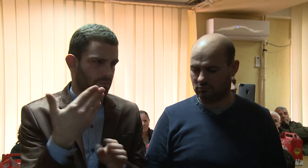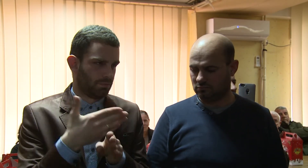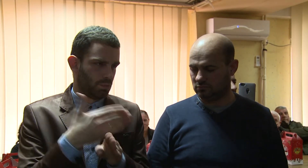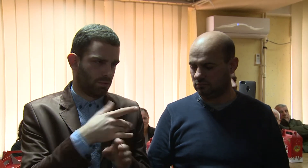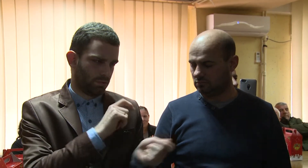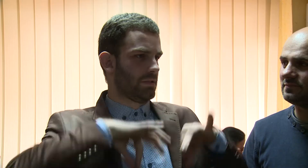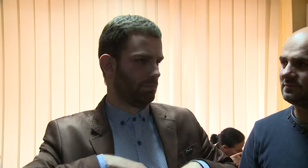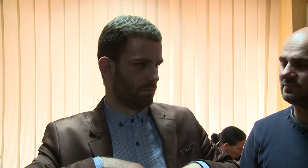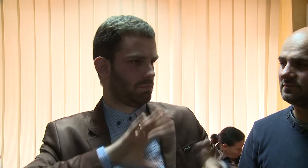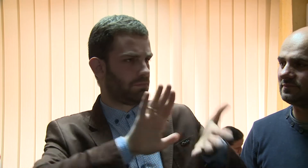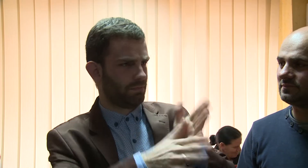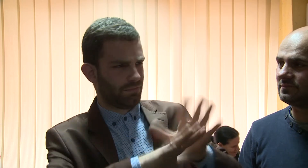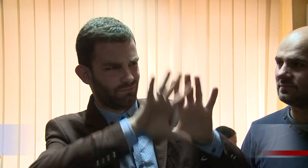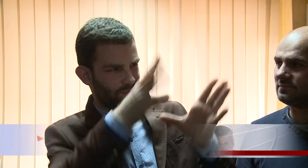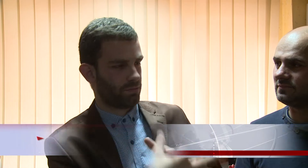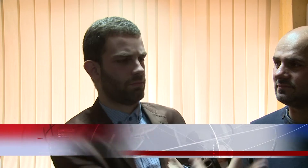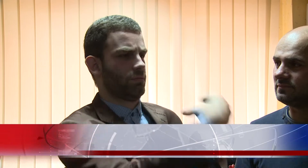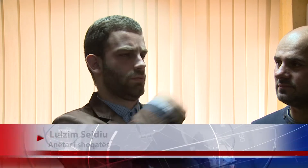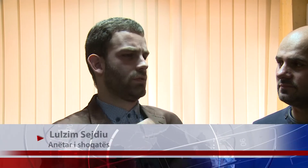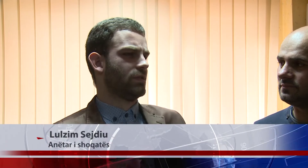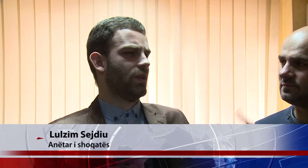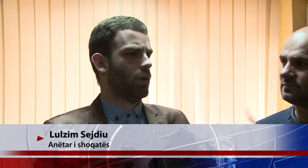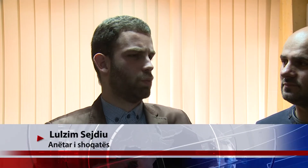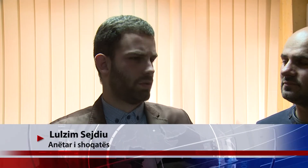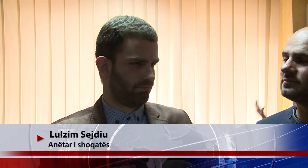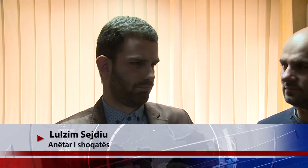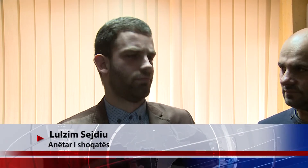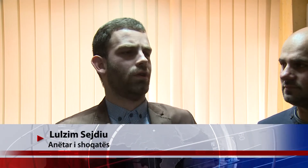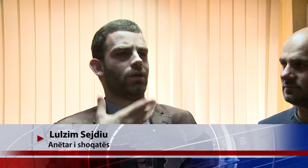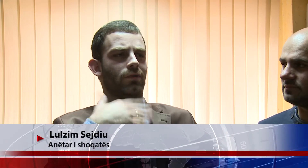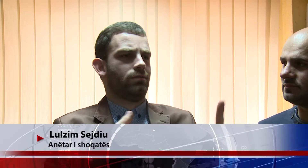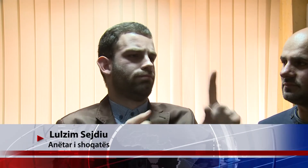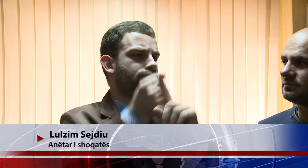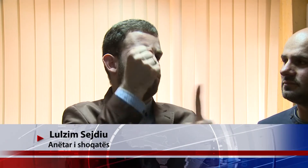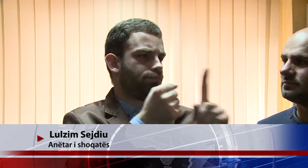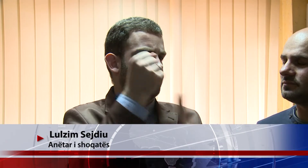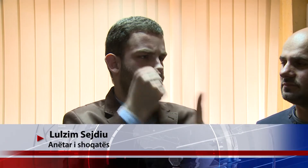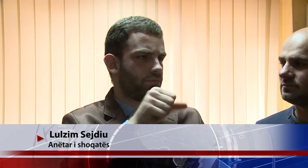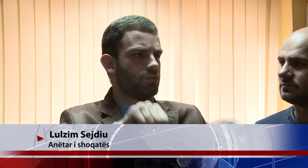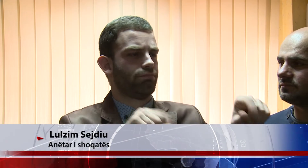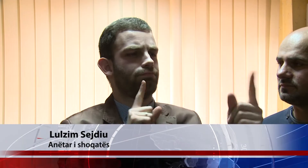kemi nevoj. Dhe me thonë si që tha dhe kryetari,